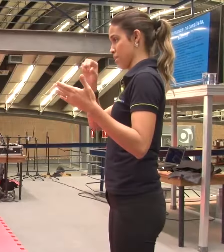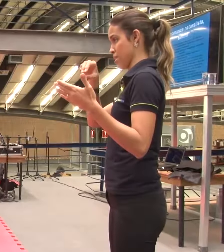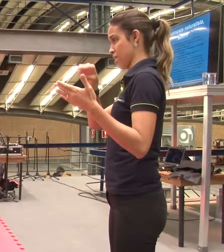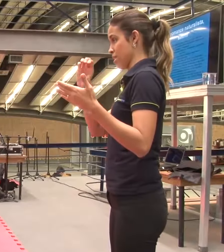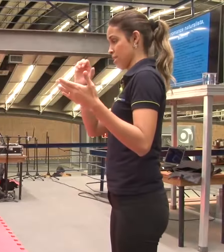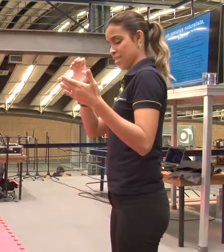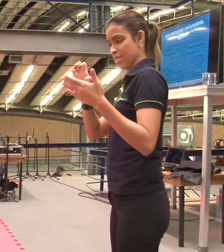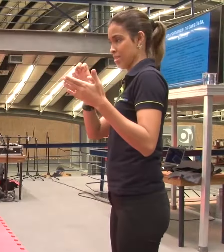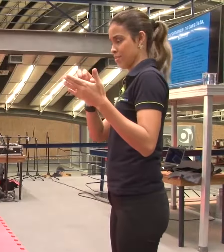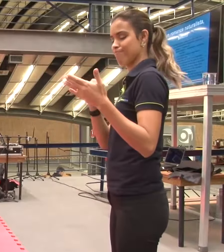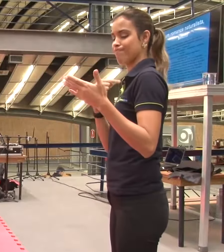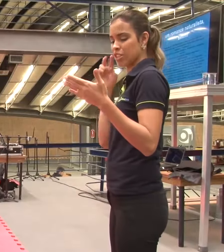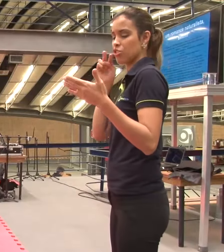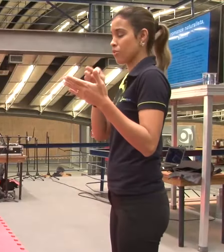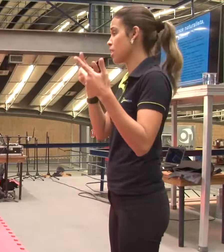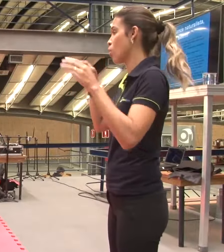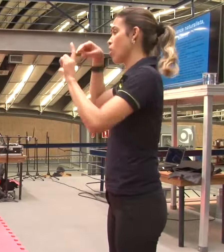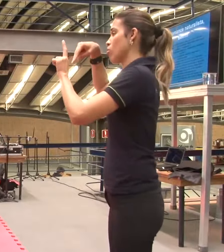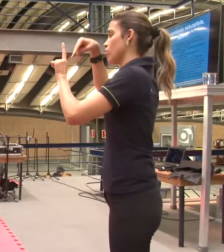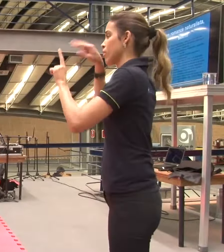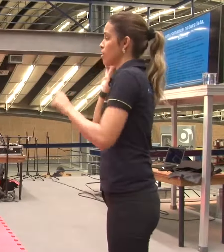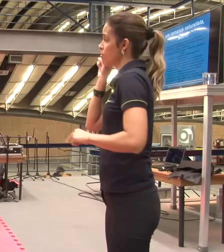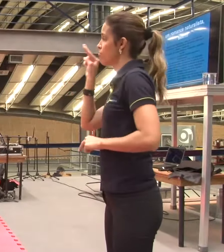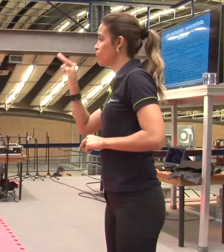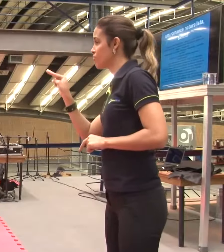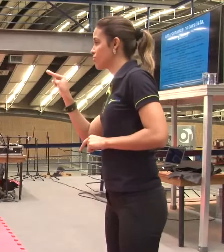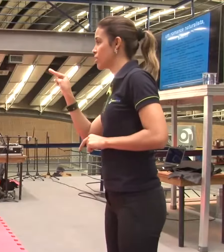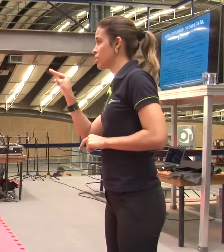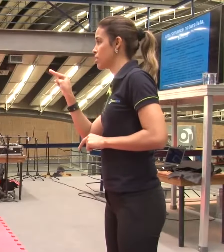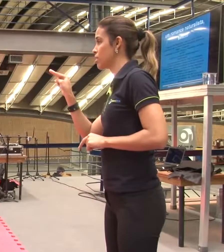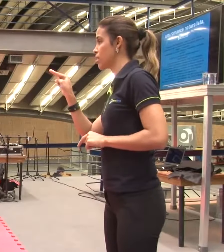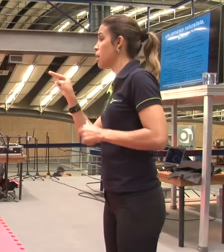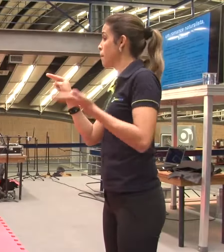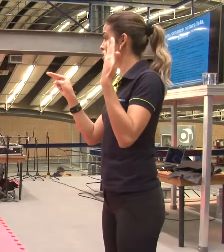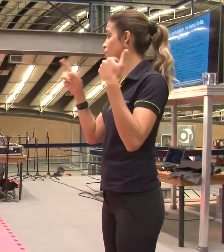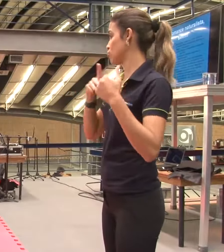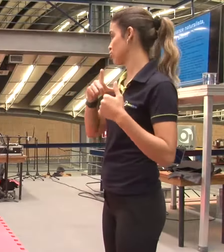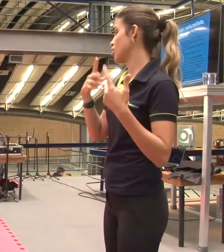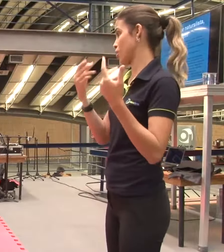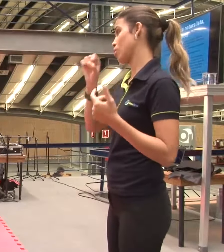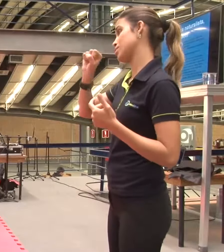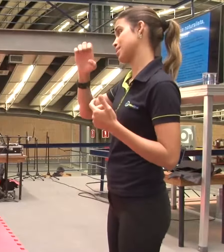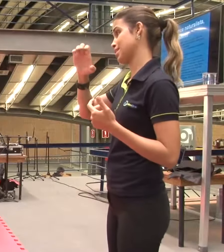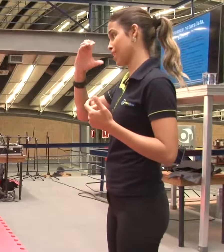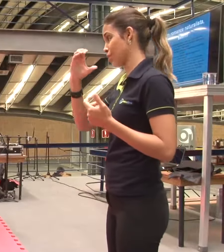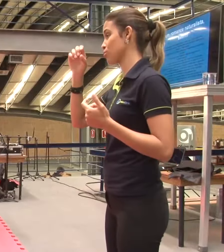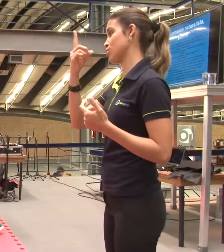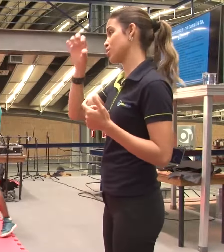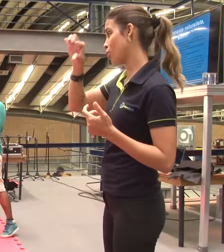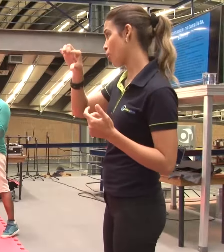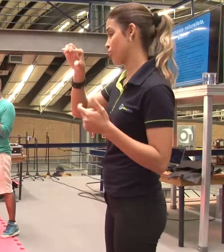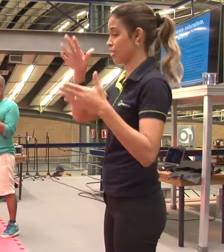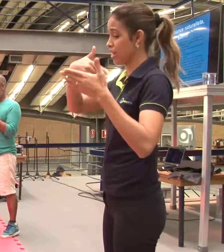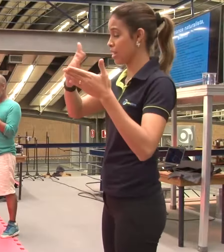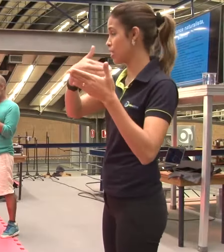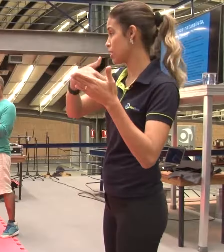faz com a novela, né? Aliás, a novela é o romance do século XIX, só que em versão televisiva, né? É a mesma